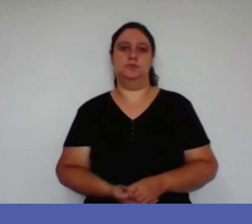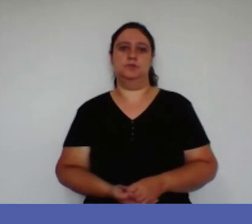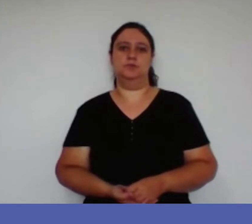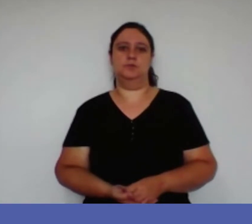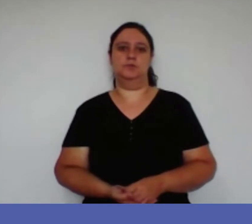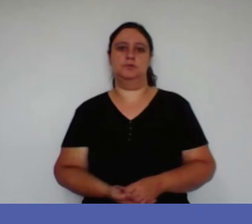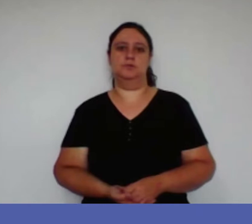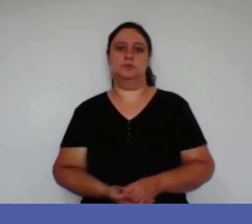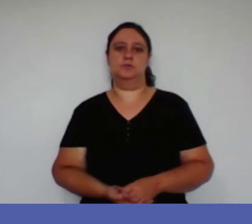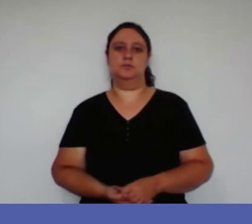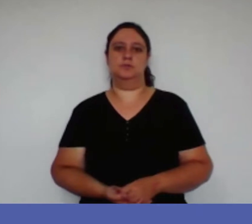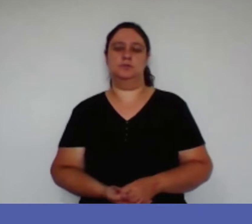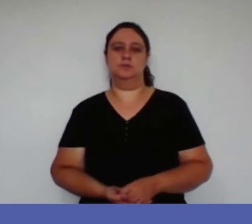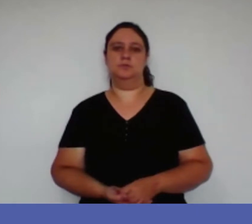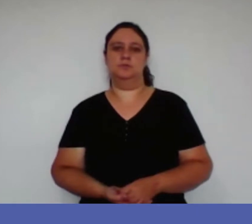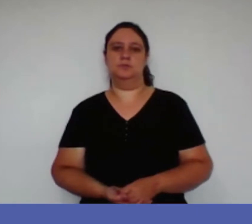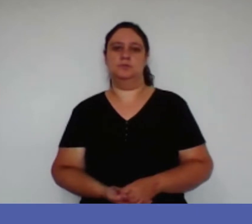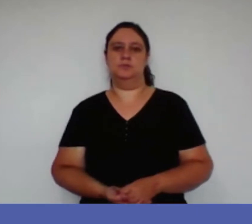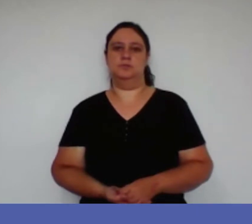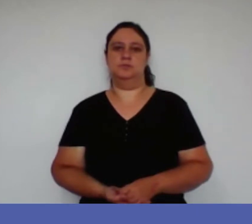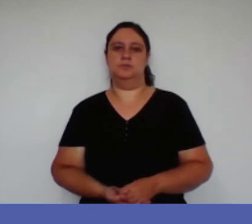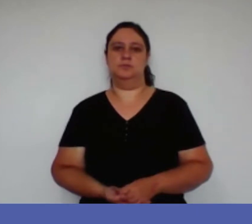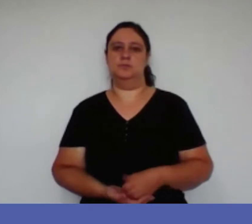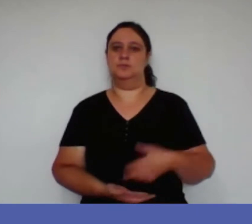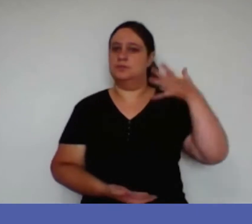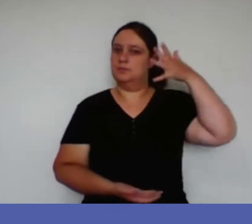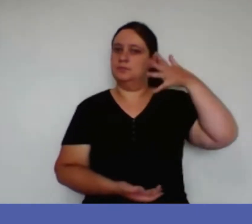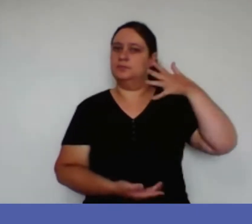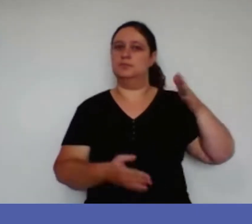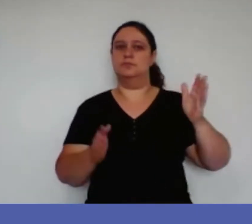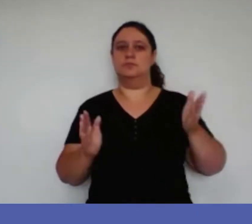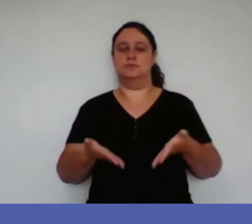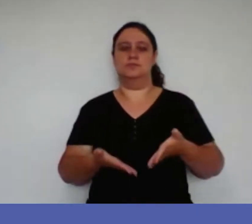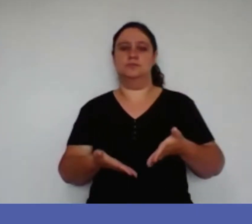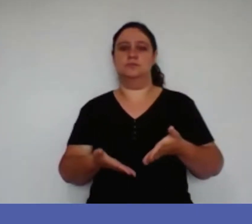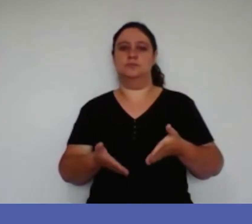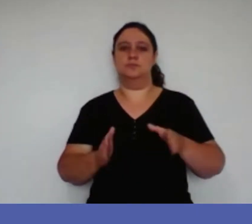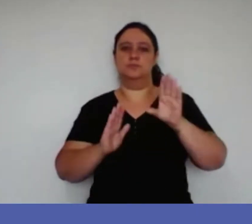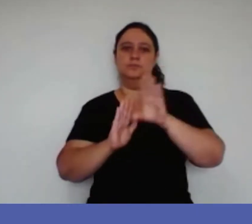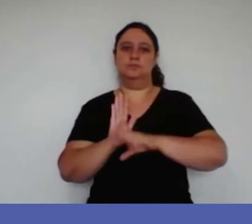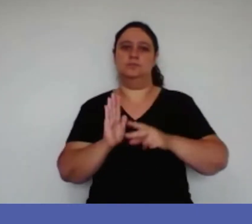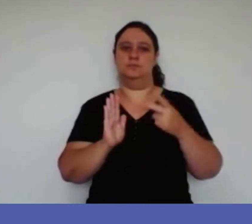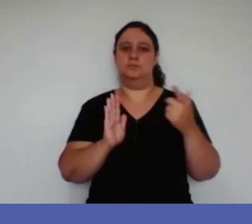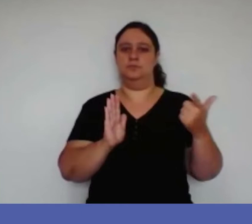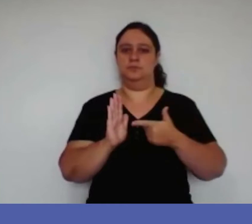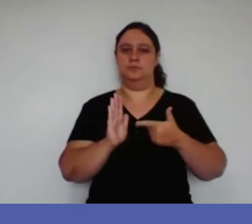terminar. A mensagem de hoje, irmãos, é o capítulo 22